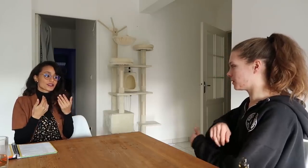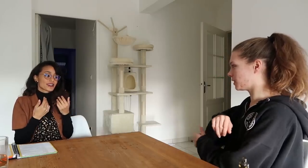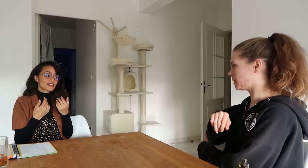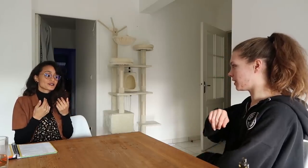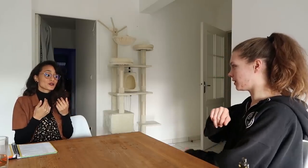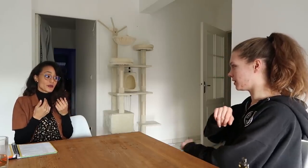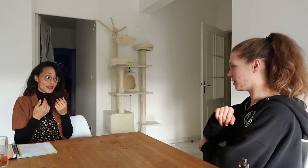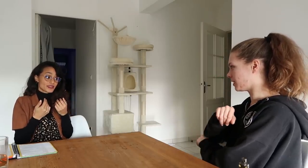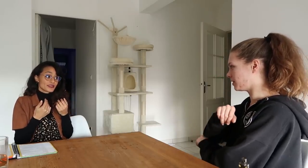serait ça, semaine.